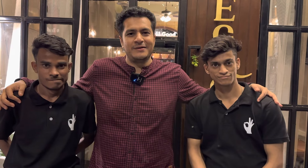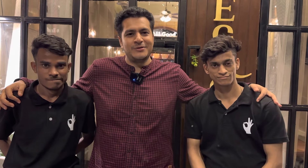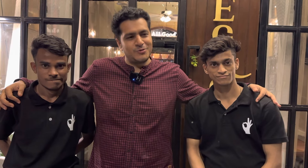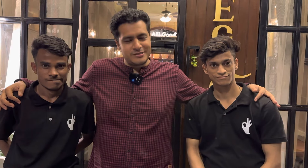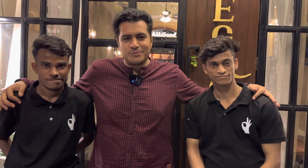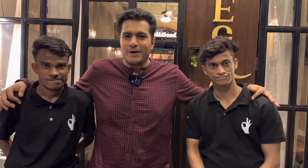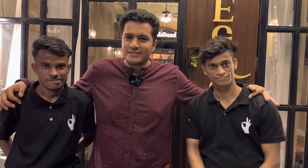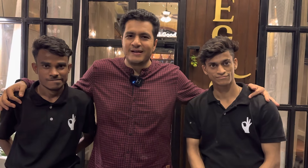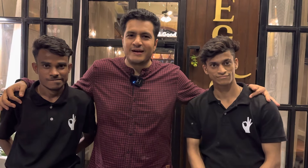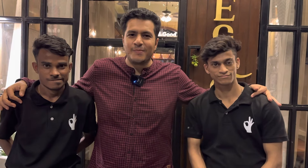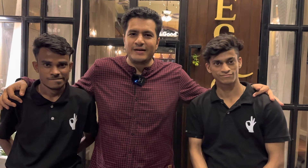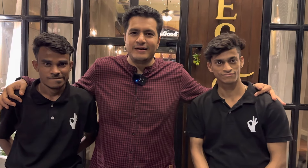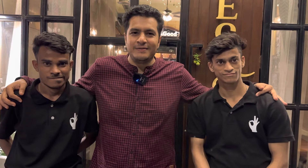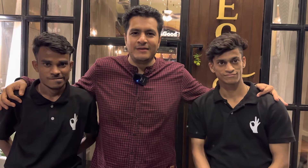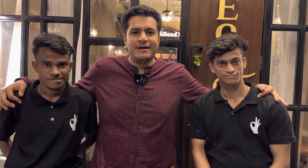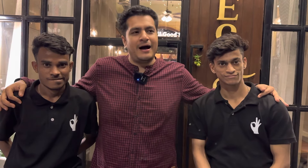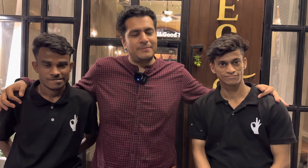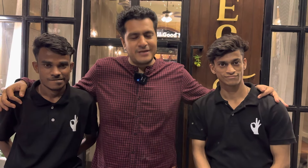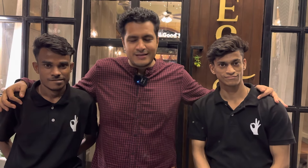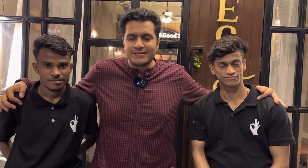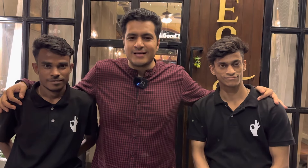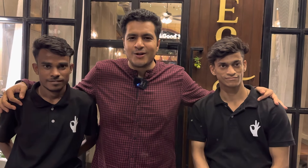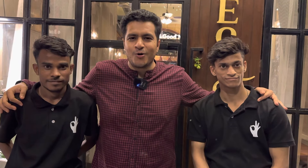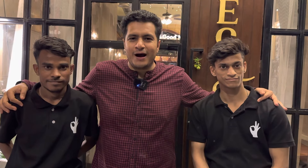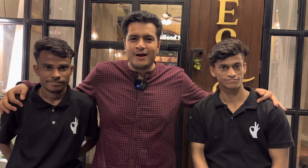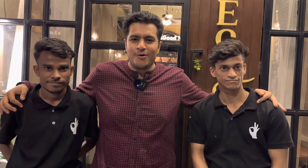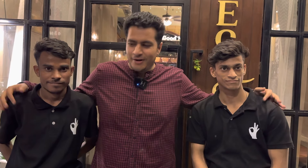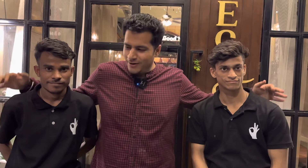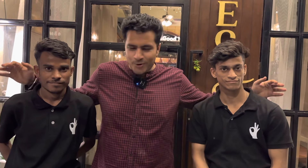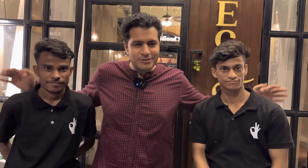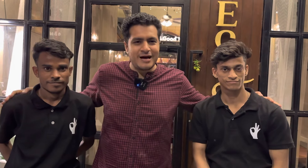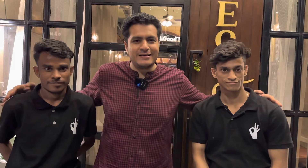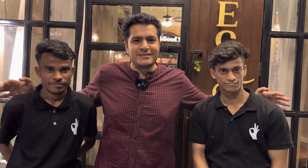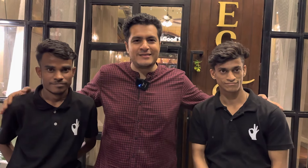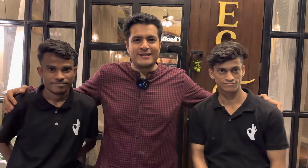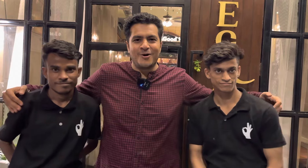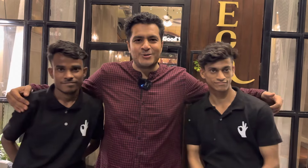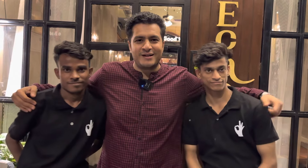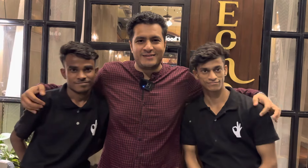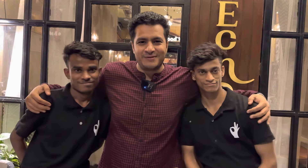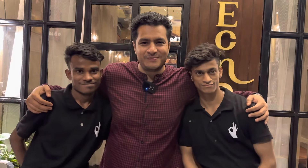दिस इज़ पर्सनली रिकमेंडेड. आप ज़्यादा से ज़्यादा लोग आएँ और इनको ज़्यादा से ज़्यादा हौसला दें.